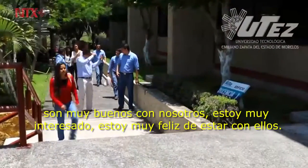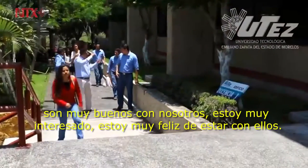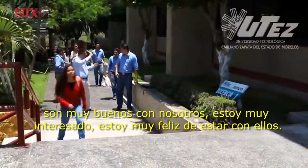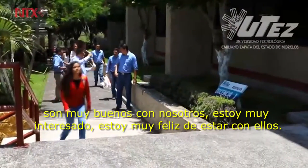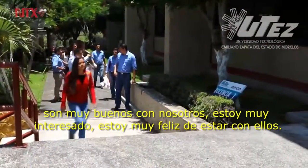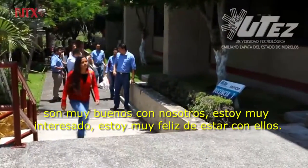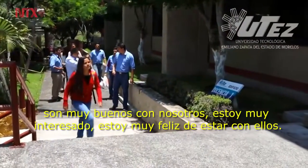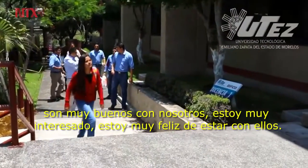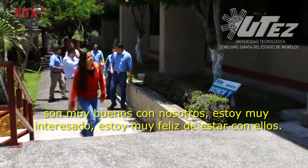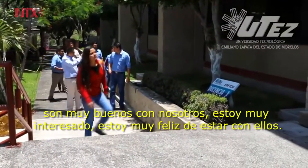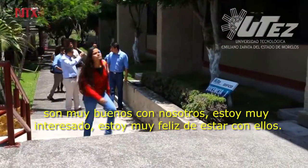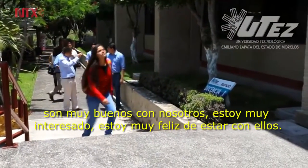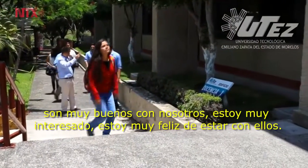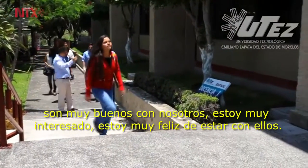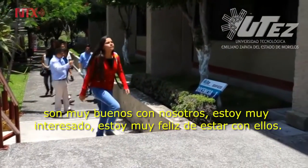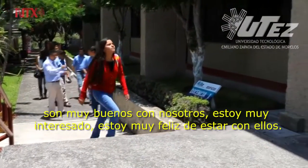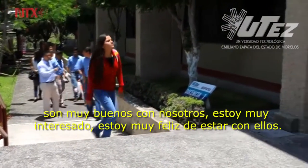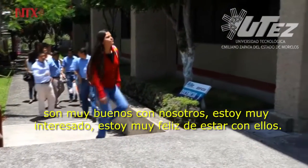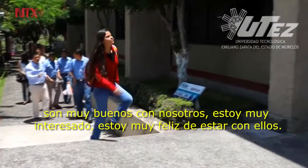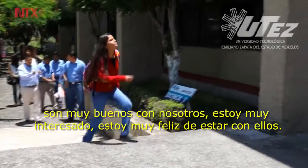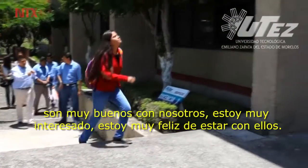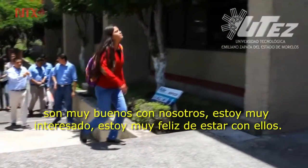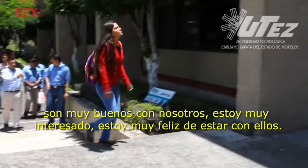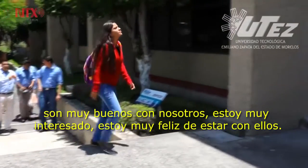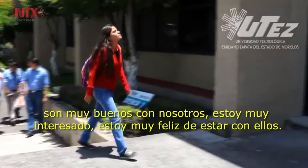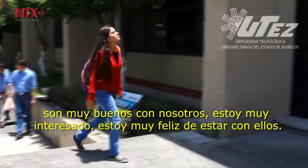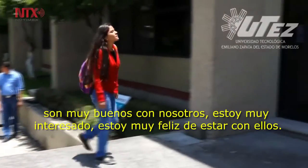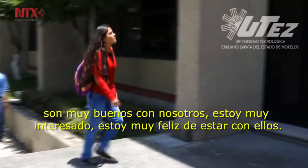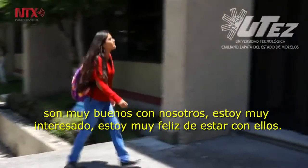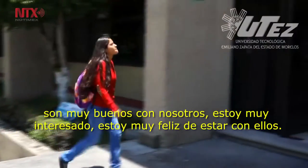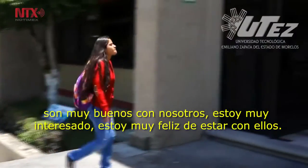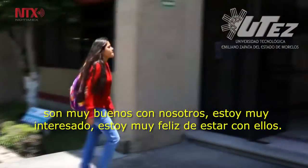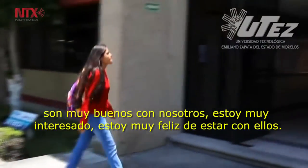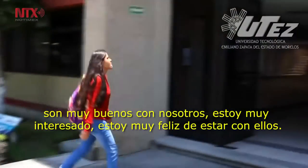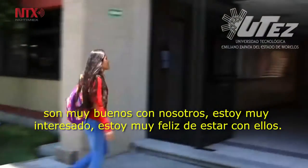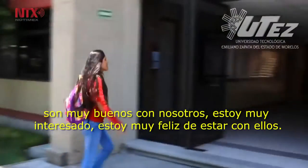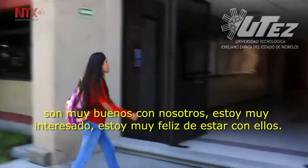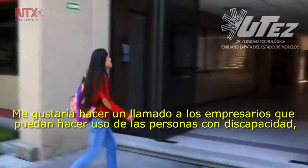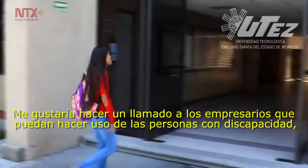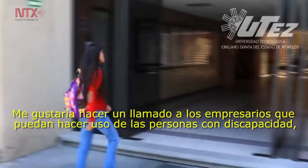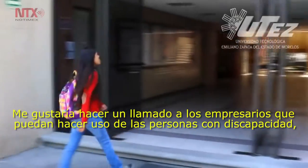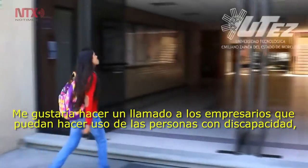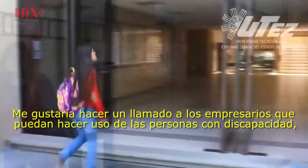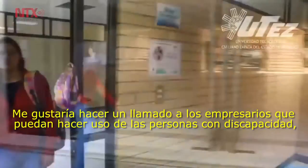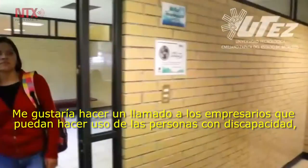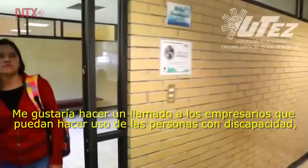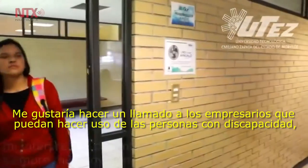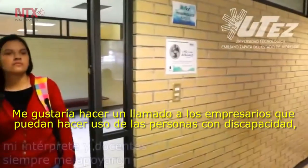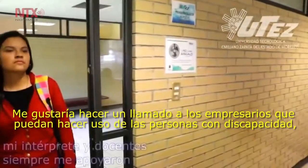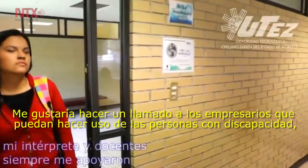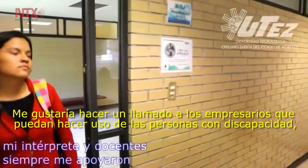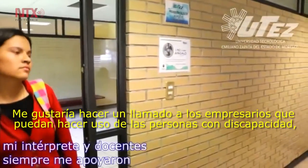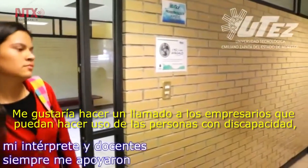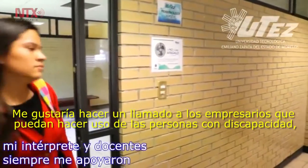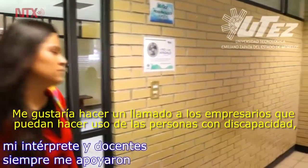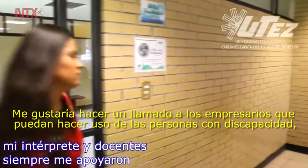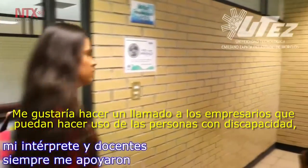buenos con nosotros. Estoy muy interesado, estoy muy feliz de estar ahí con ellos. Que me gustaría hacer un llamado a los